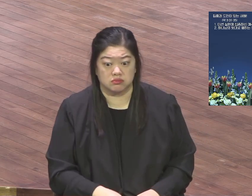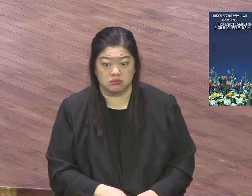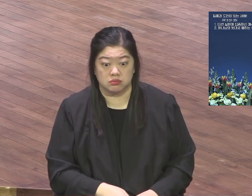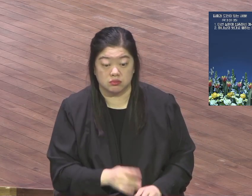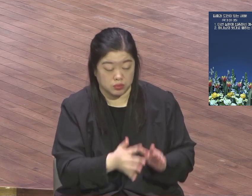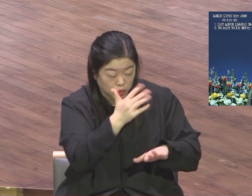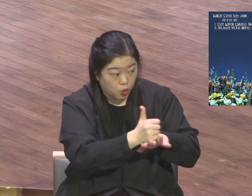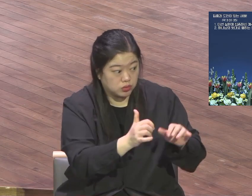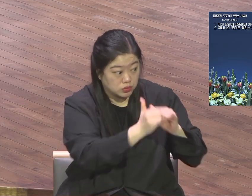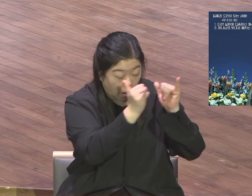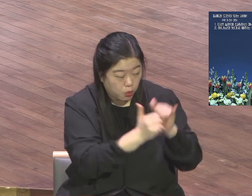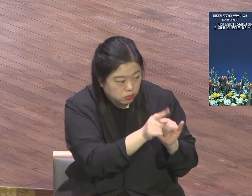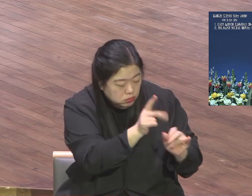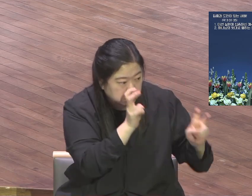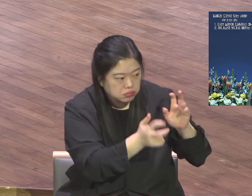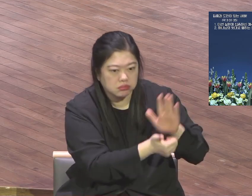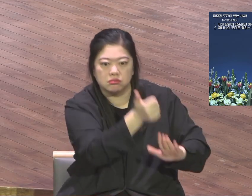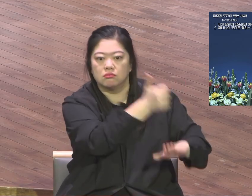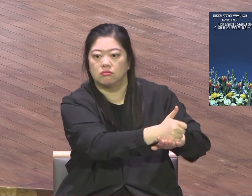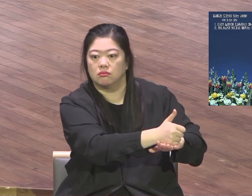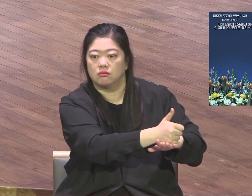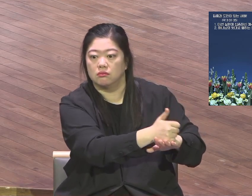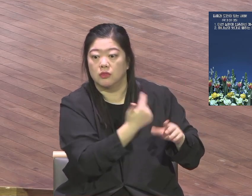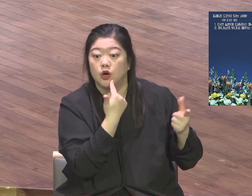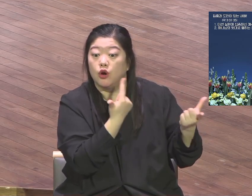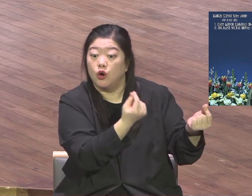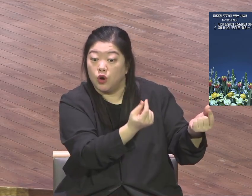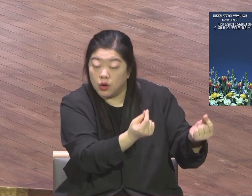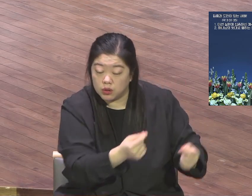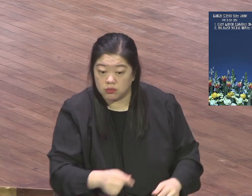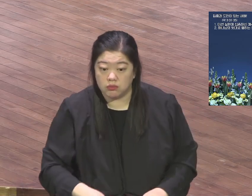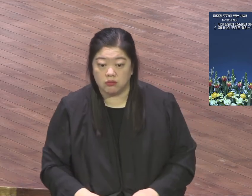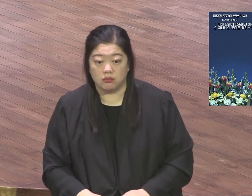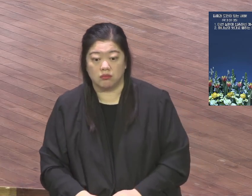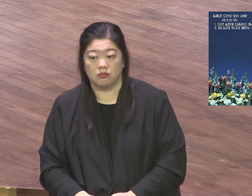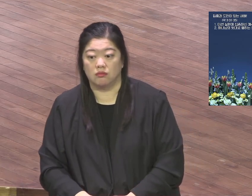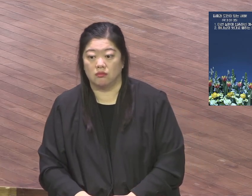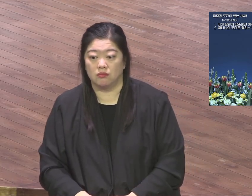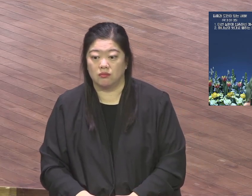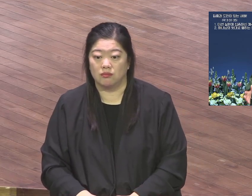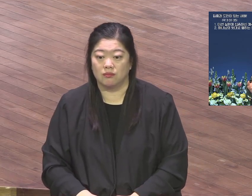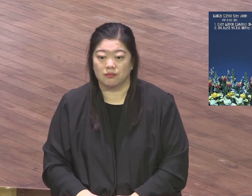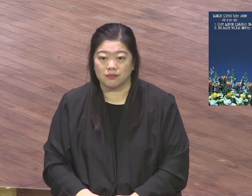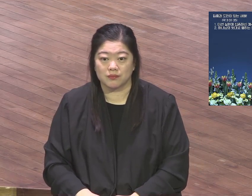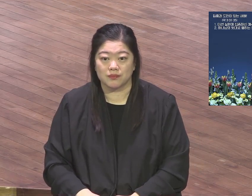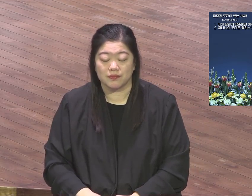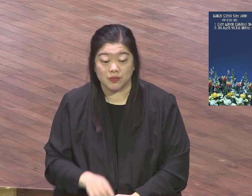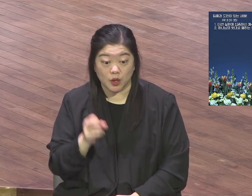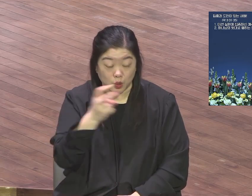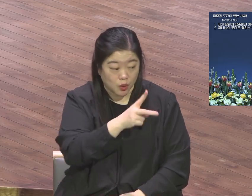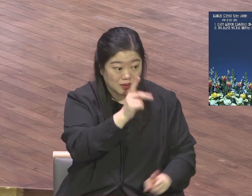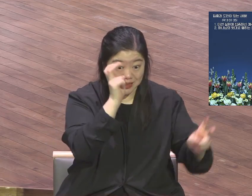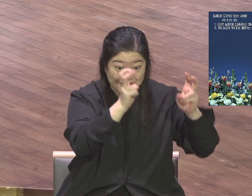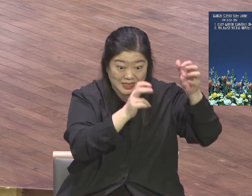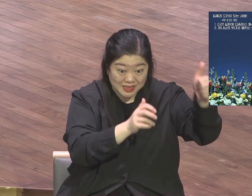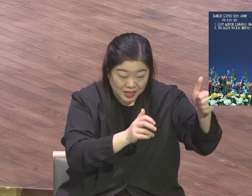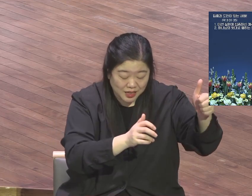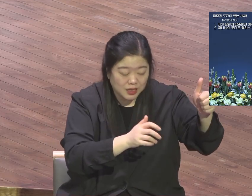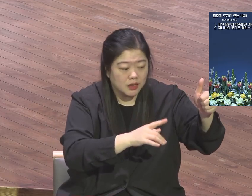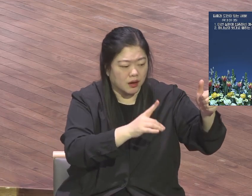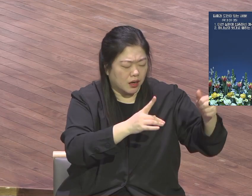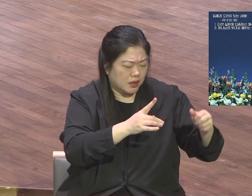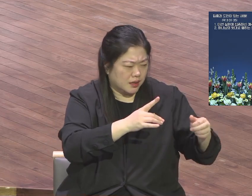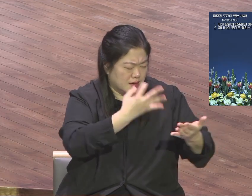하나하나 성취해가야 그 감당을 하지. 그 자식들에게 유산을 뚝 주려면요, 그 땀 흘려서 고생해 부모들이